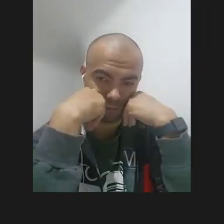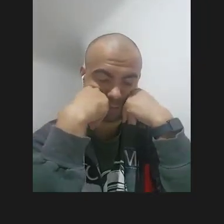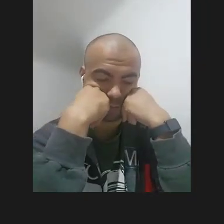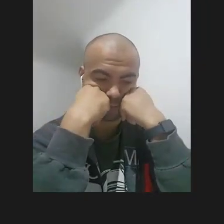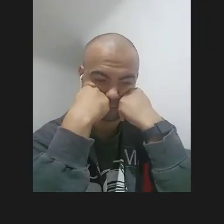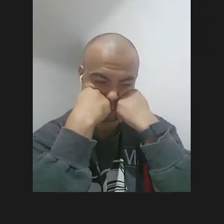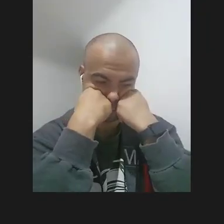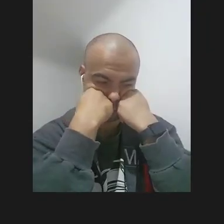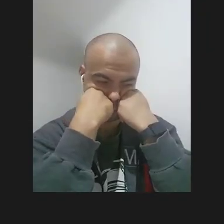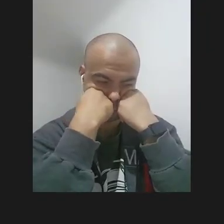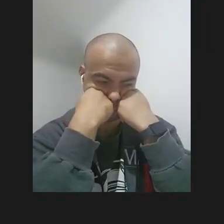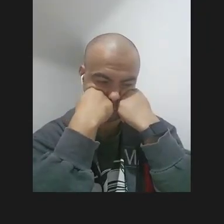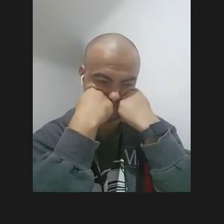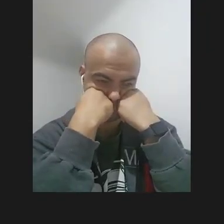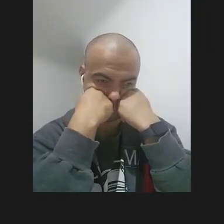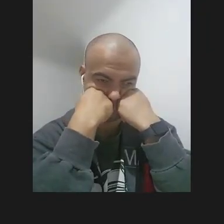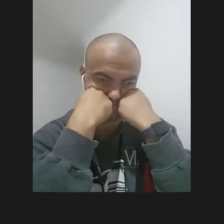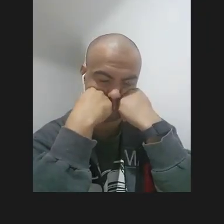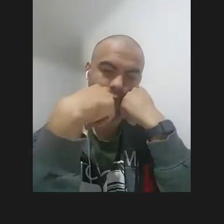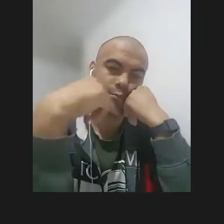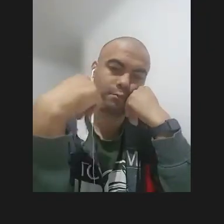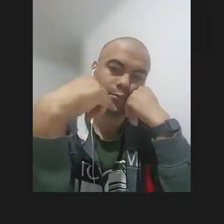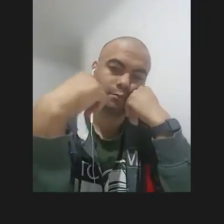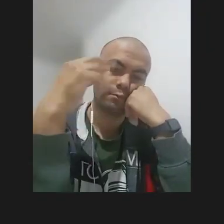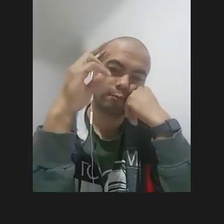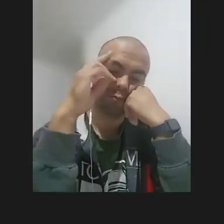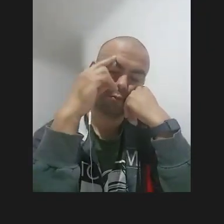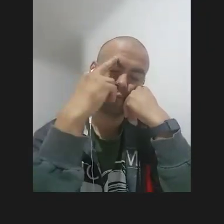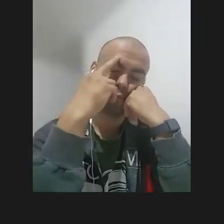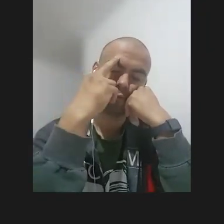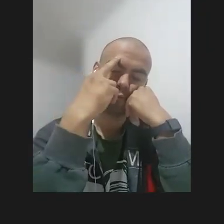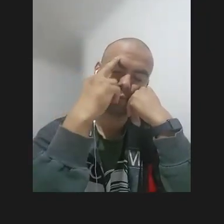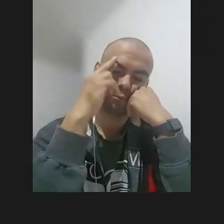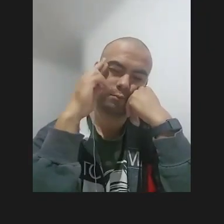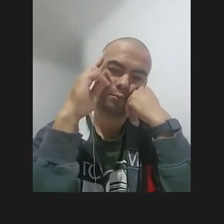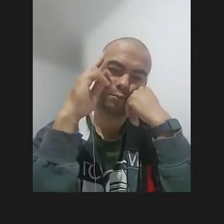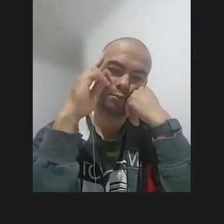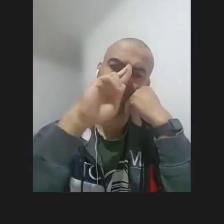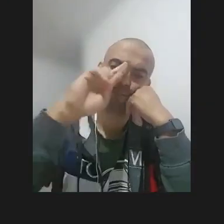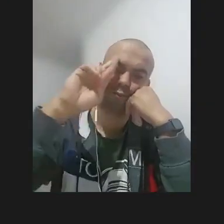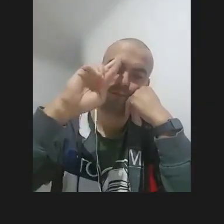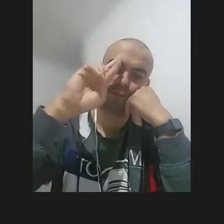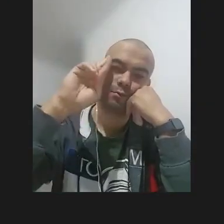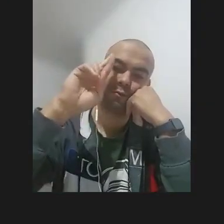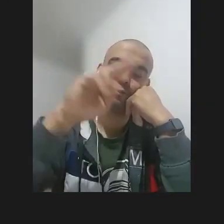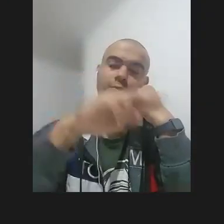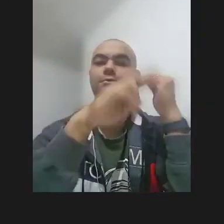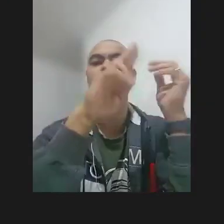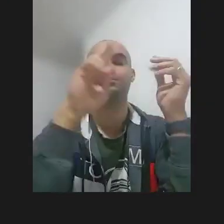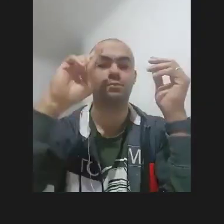tenha, né? Nós já fizemos a aula em relação a isso, mas se me perguntar em algum canto, a gente ajuda você aí nesse sentido,